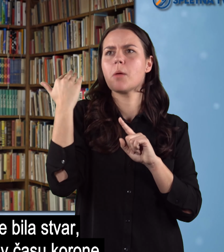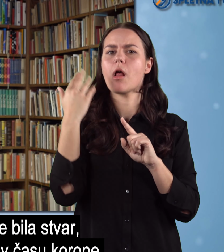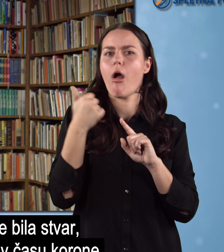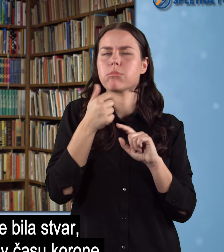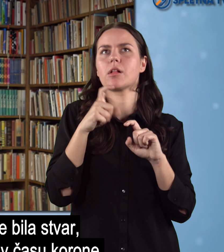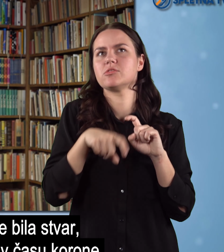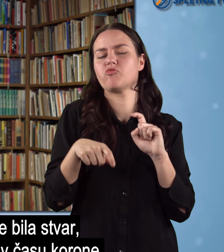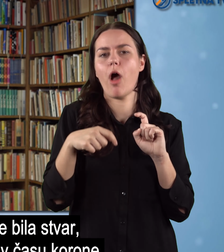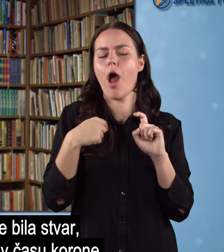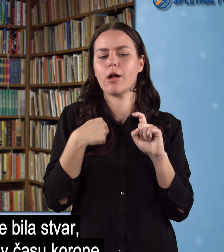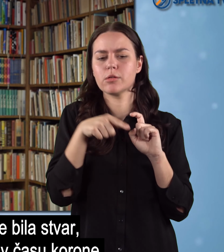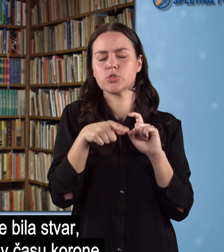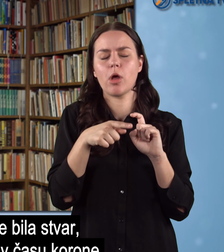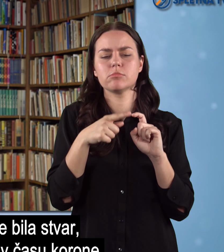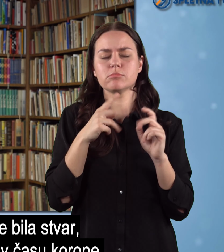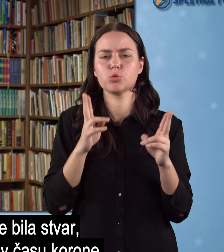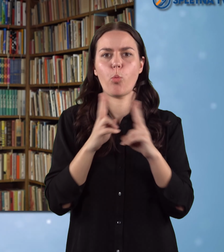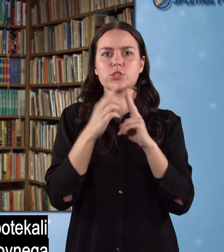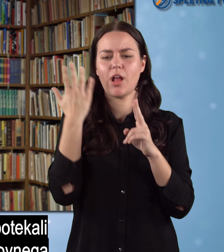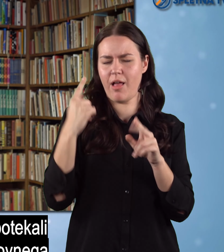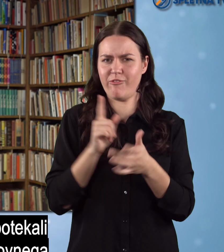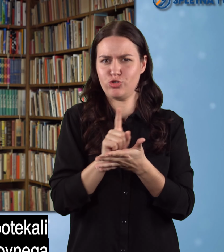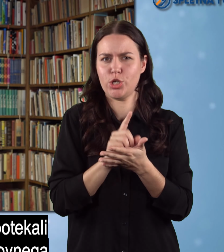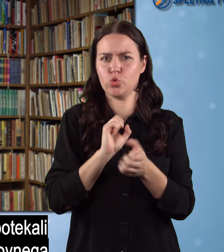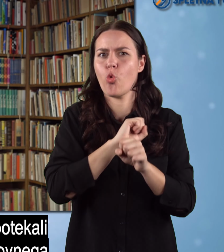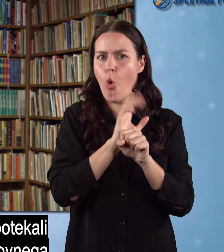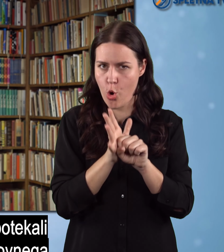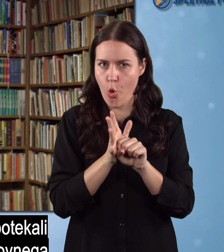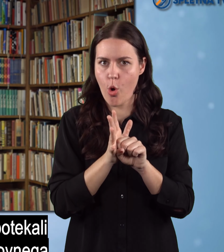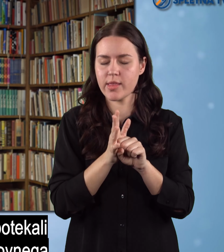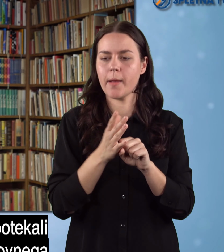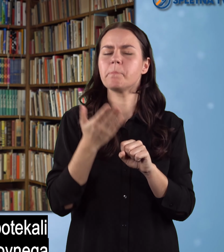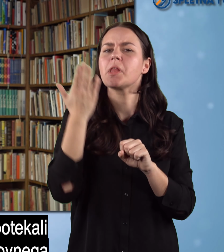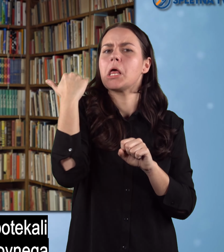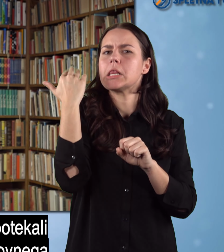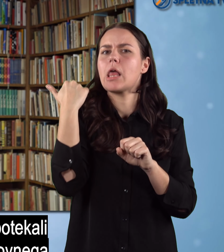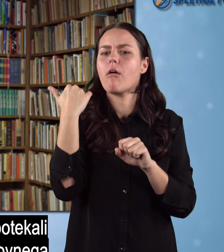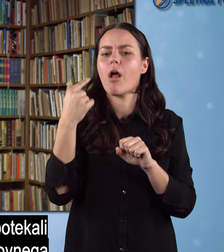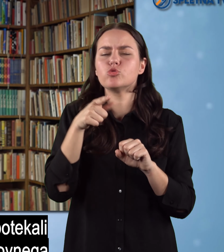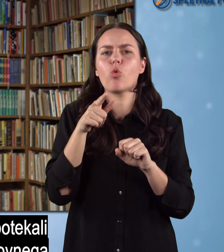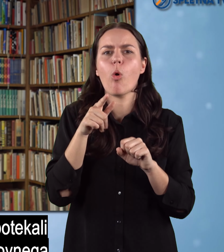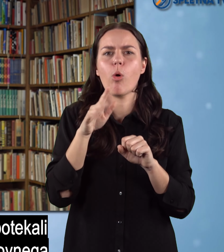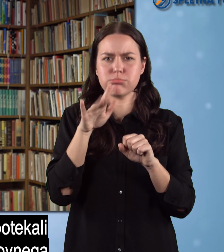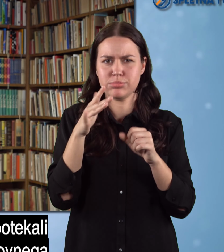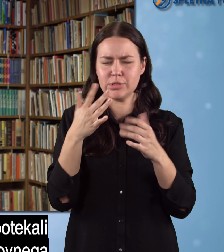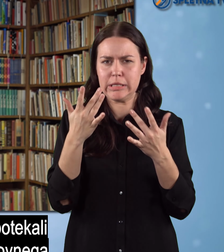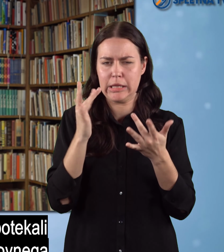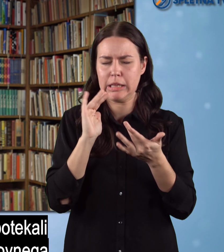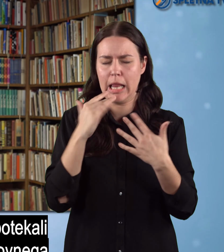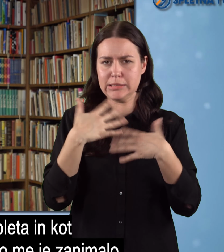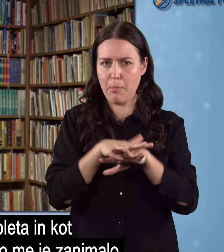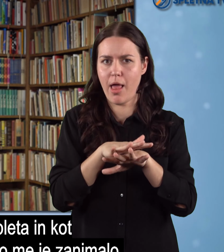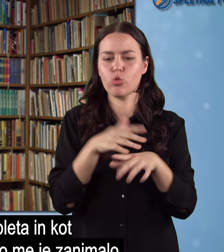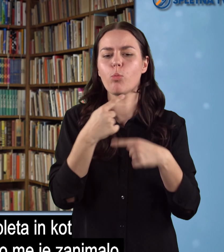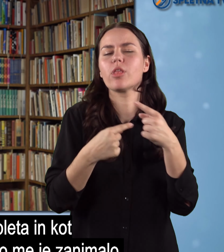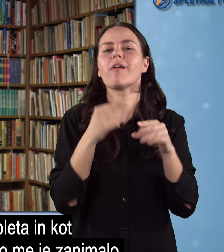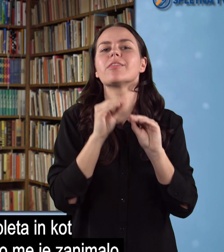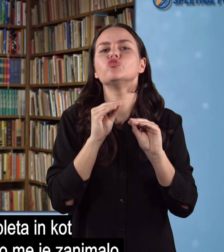sem jo spoznala v času korone. Takrat so online potekali tečaji znakovnega